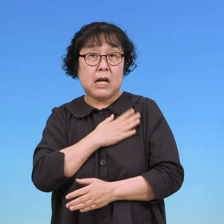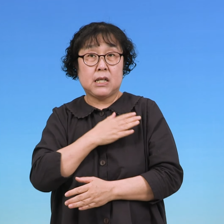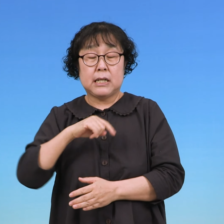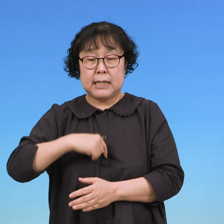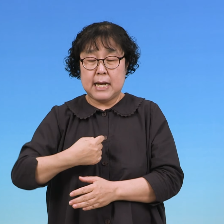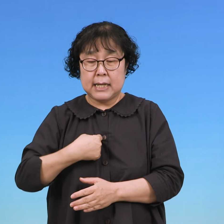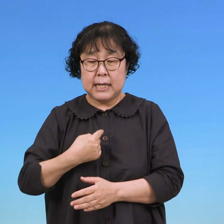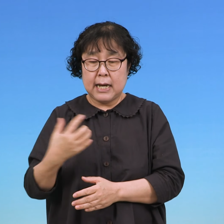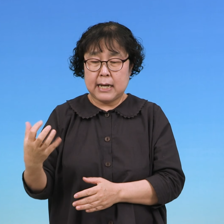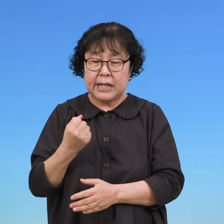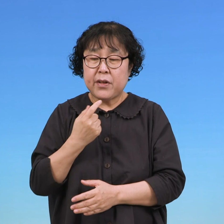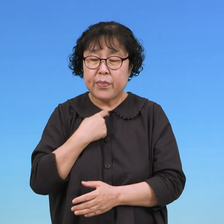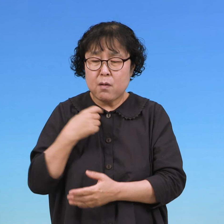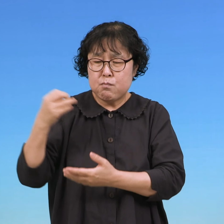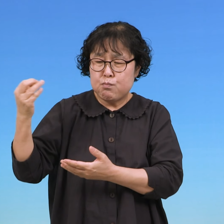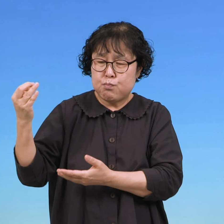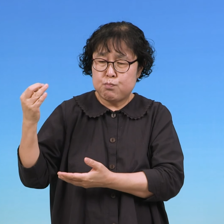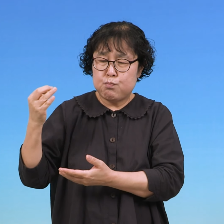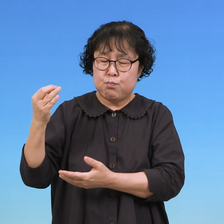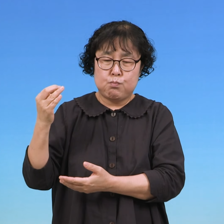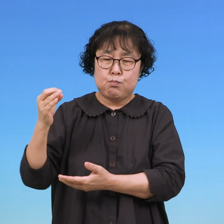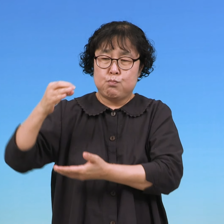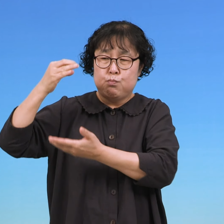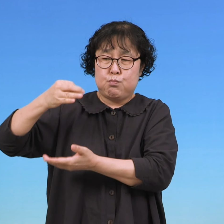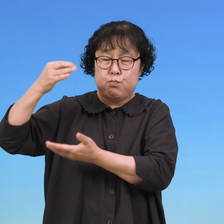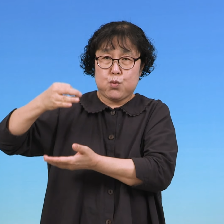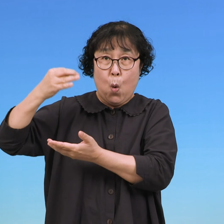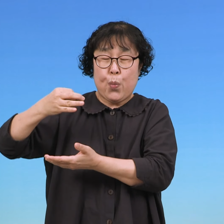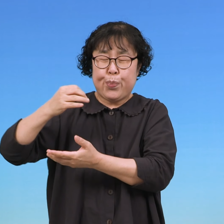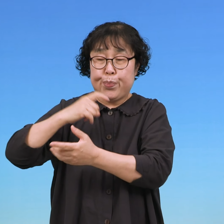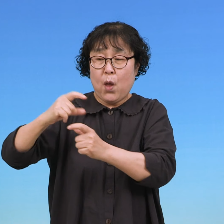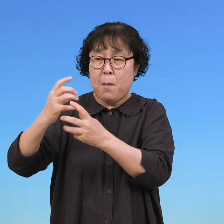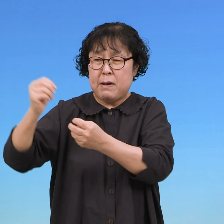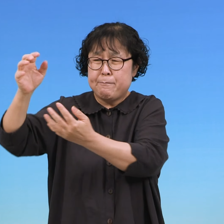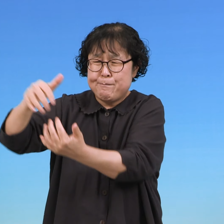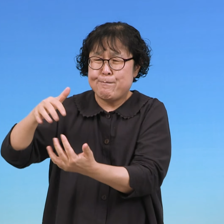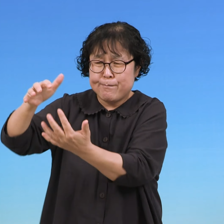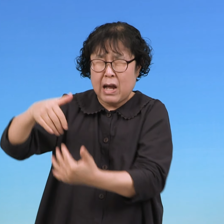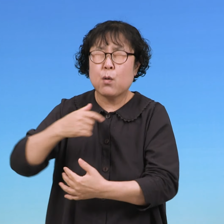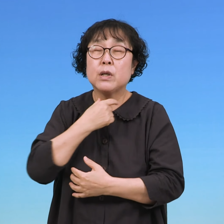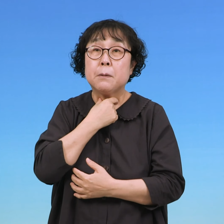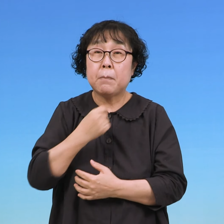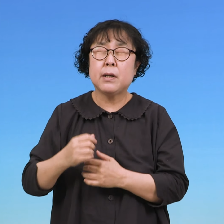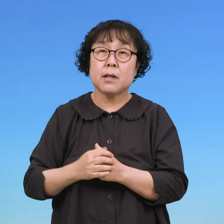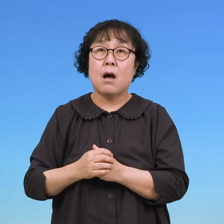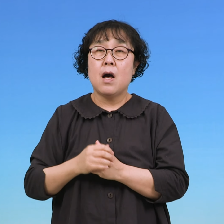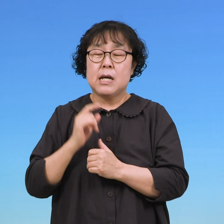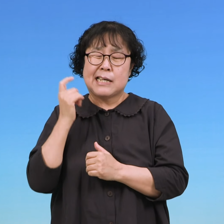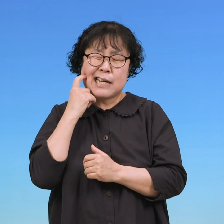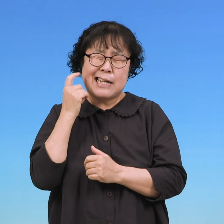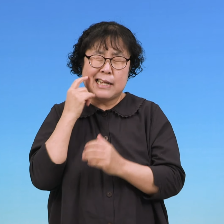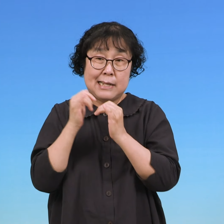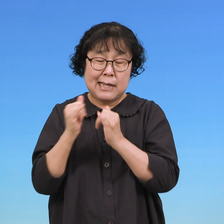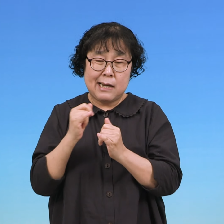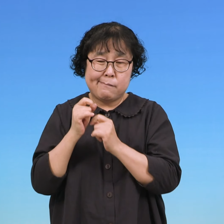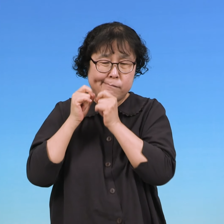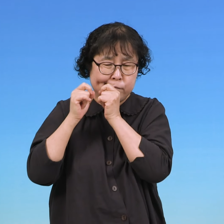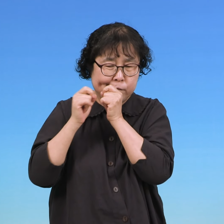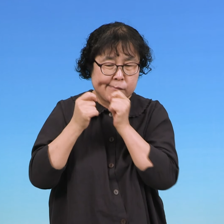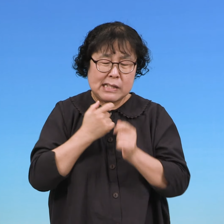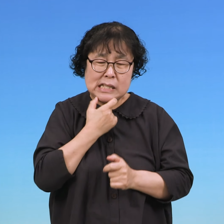부자들은 자기가 누리는 그 부에 만족하지 못해가지고 더 큰 부를 축적하려고 가난한 사람들을 속이고